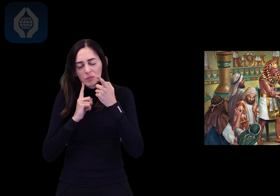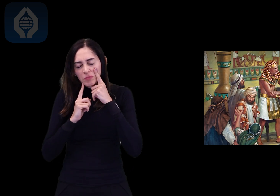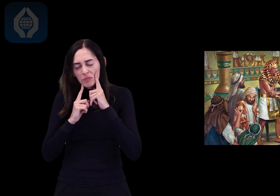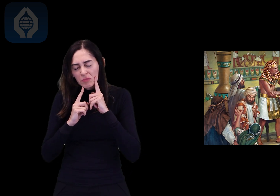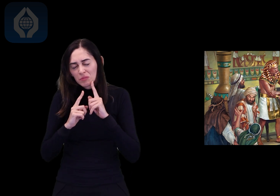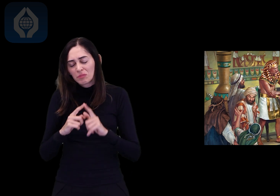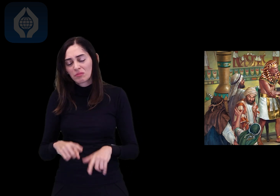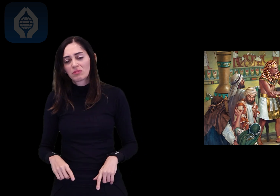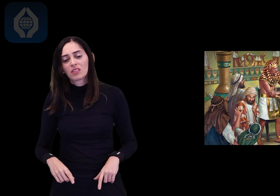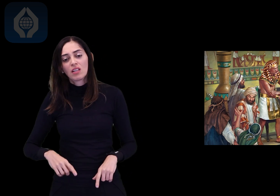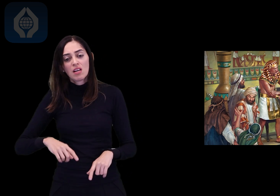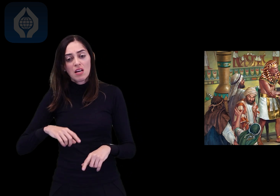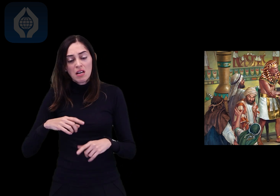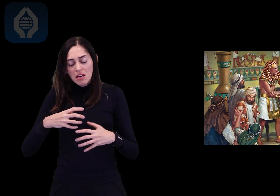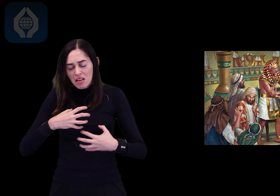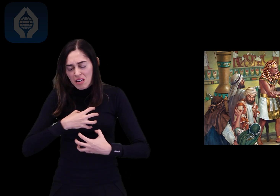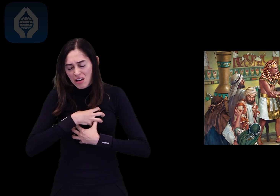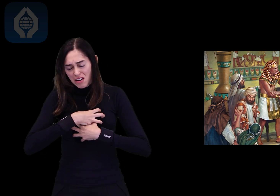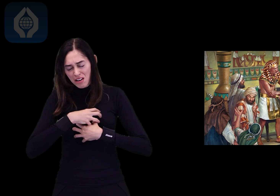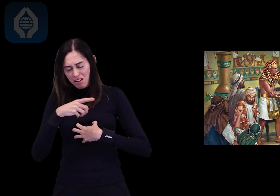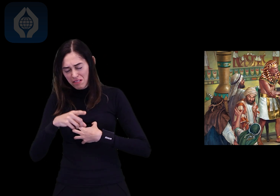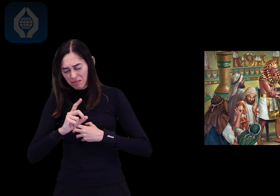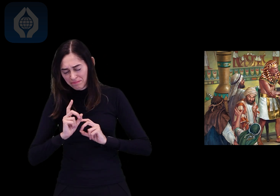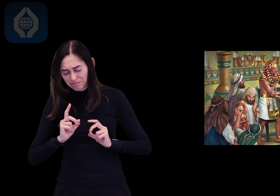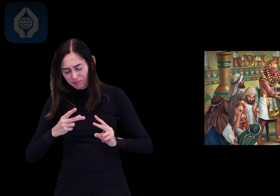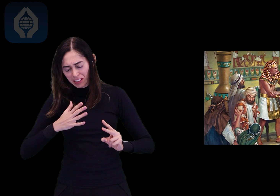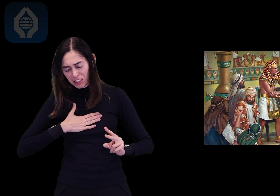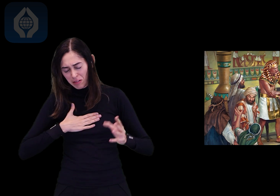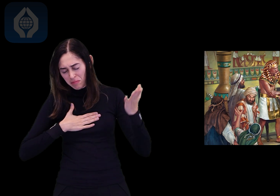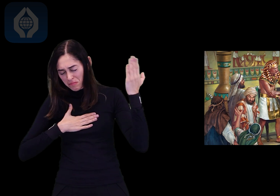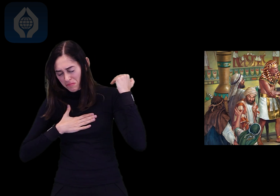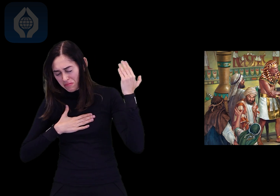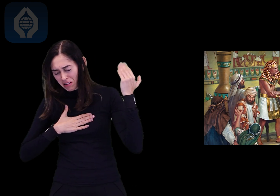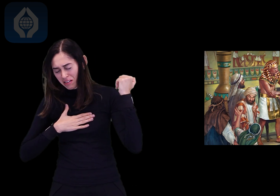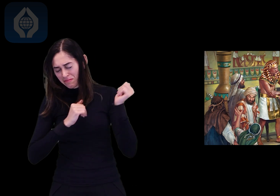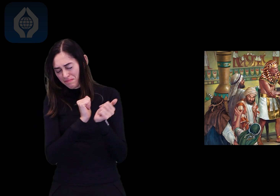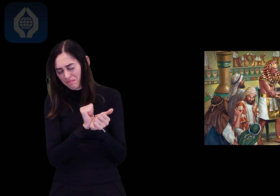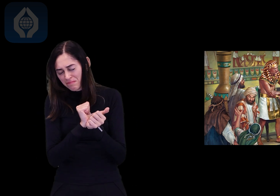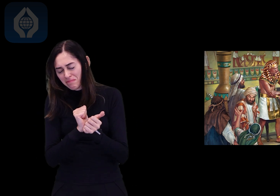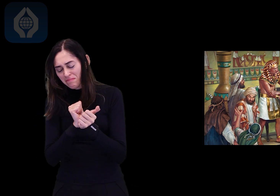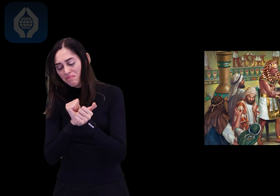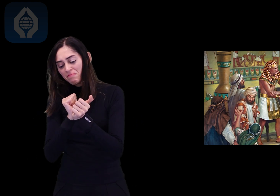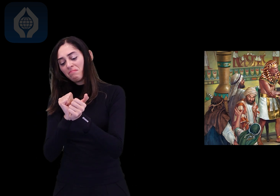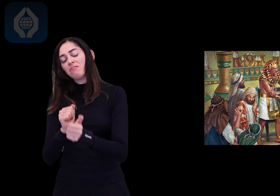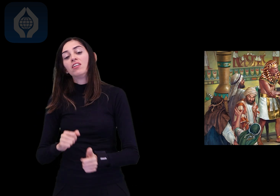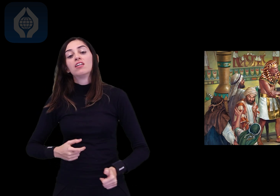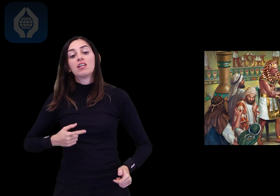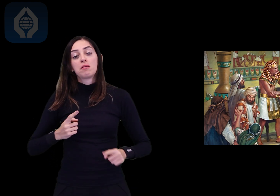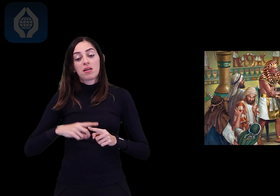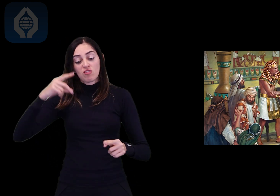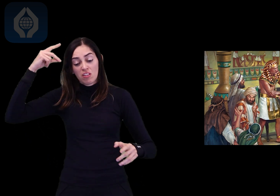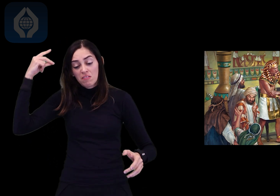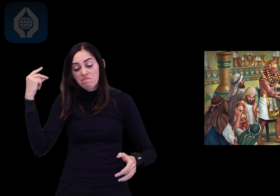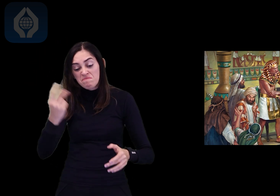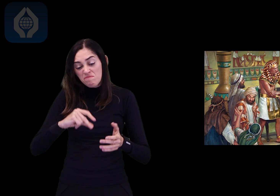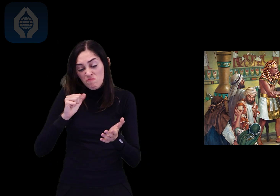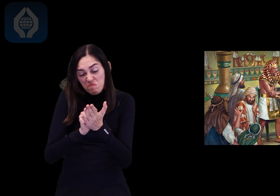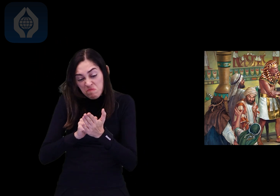como seus atos mereciam, José explicou para eles que Deus estava no controle da situação e que tinha usado as horríveis ações